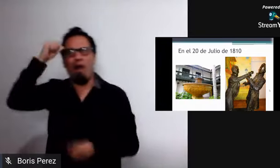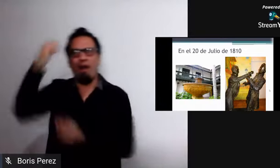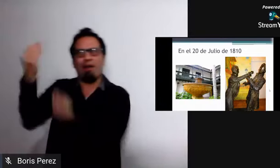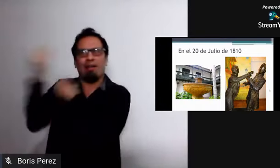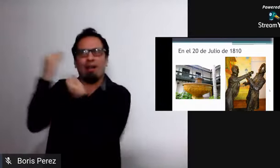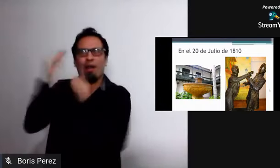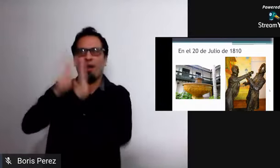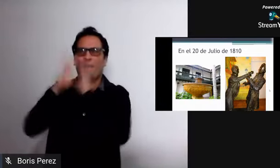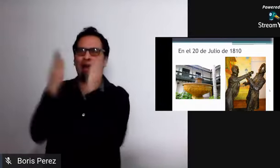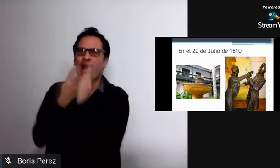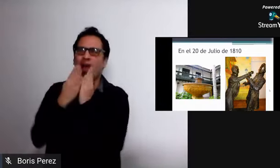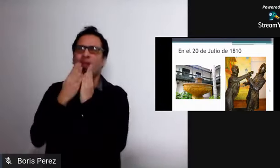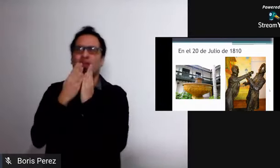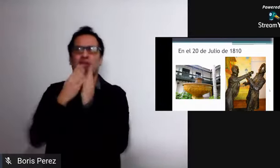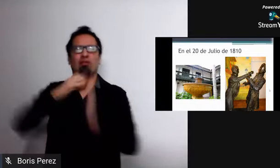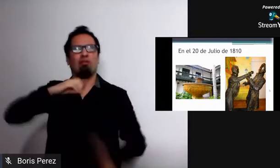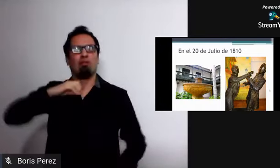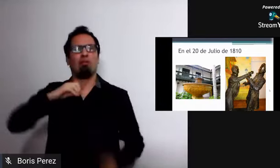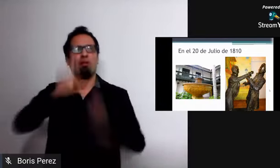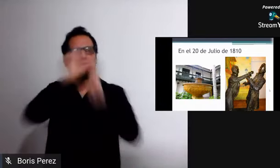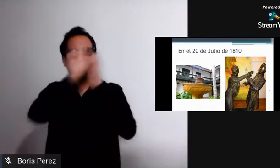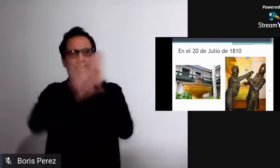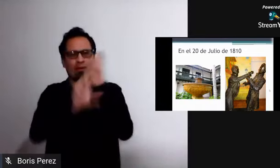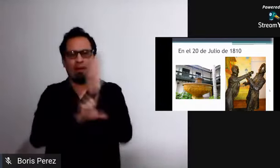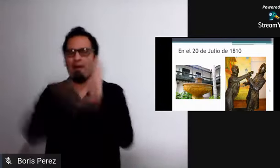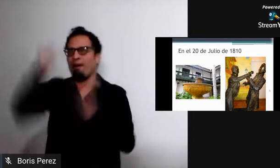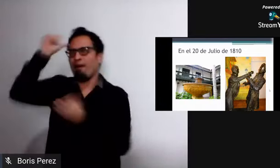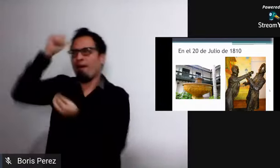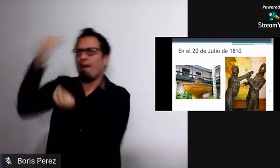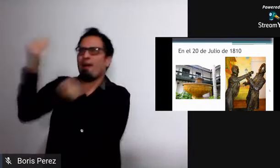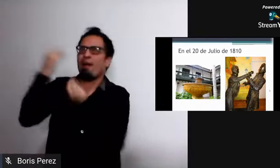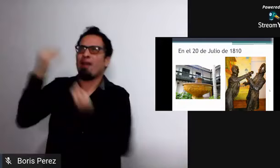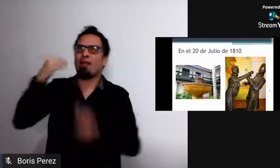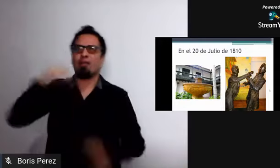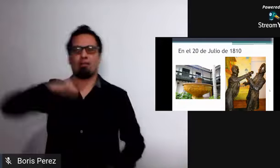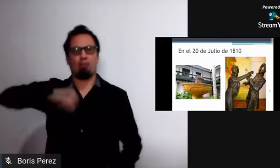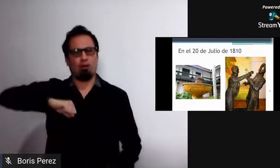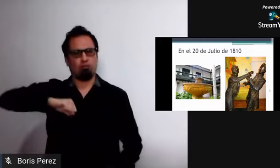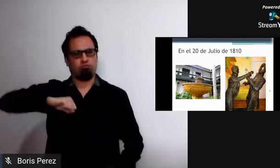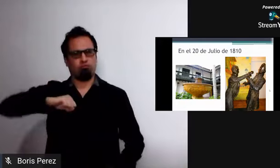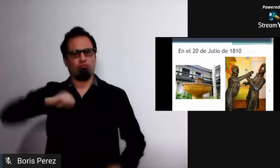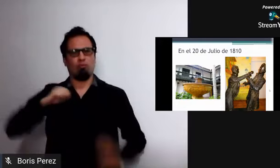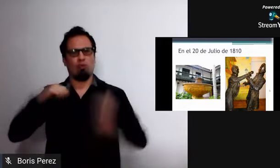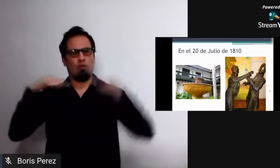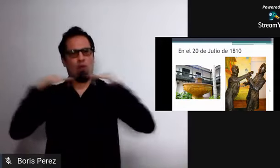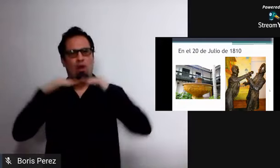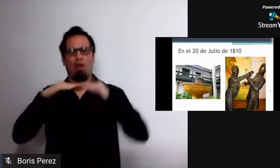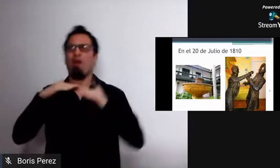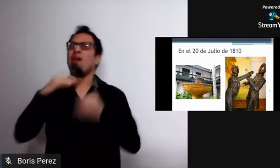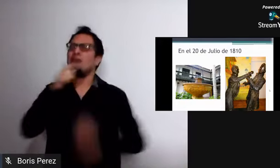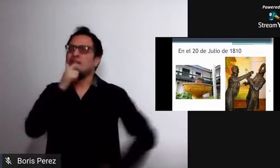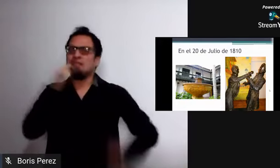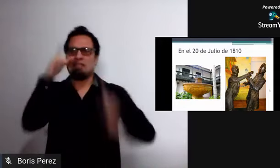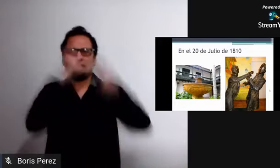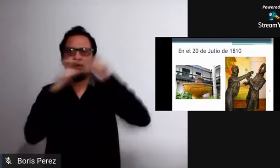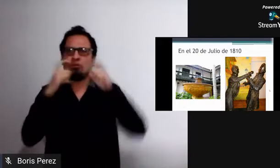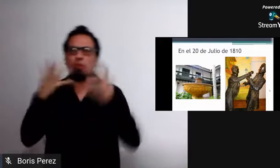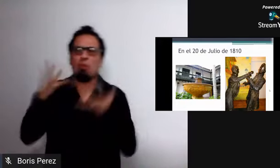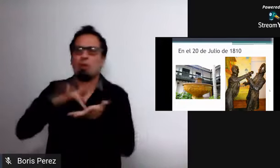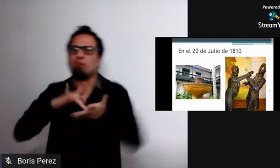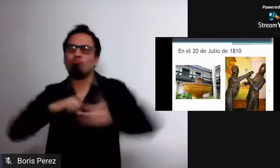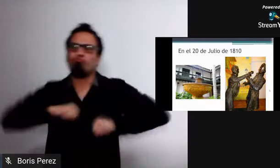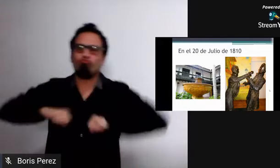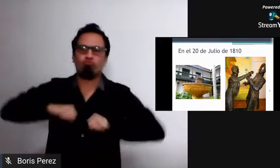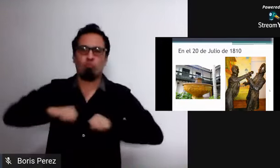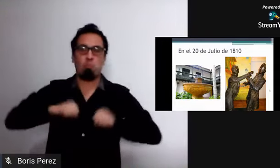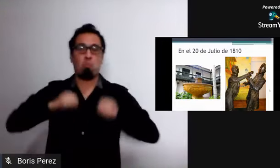suceso, sino que muy seguramente eso le generó algunas reflexiones respecto a lo que él había aprendido en su colegio, en su universidad, sobre